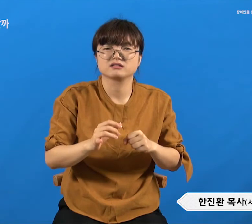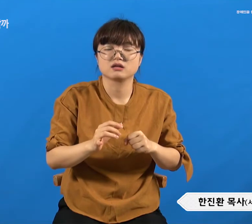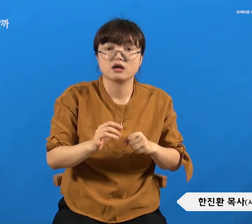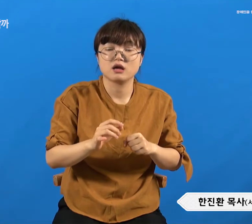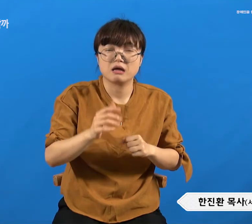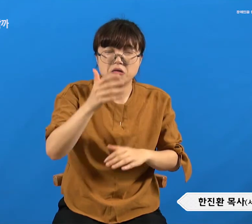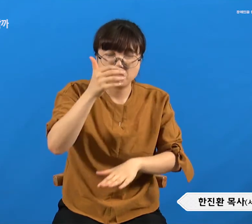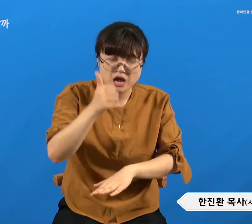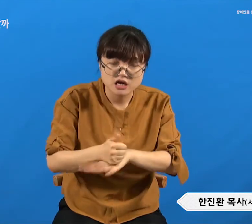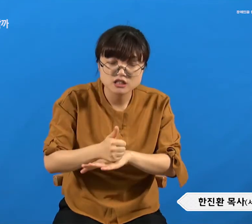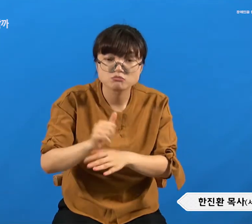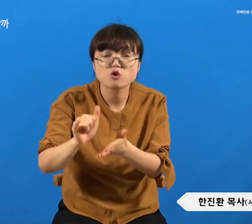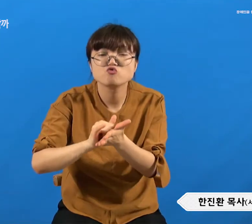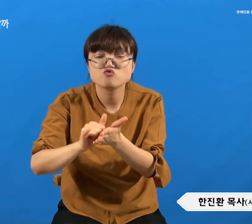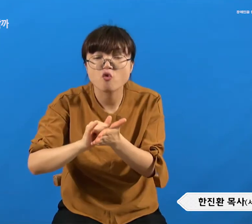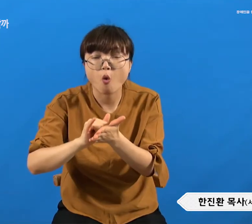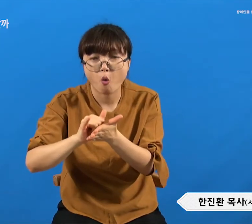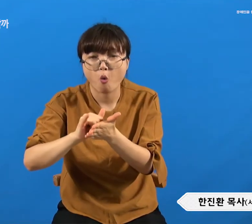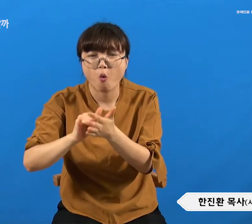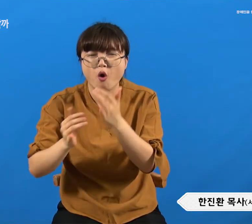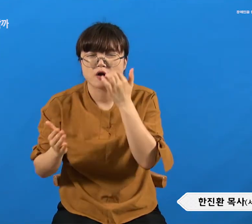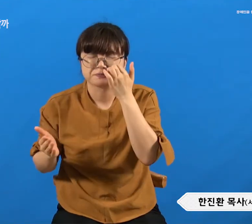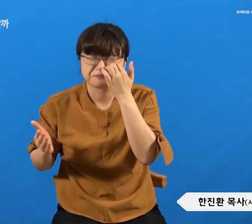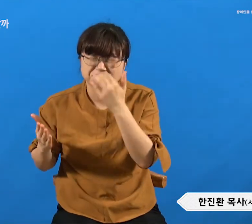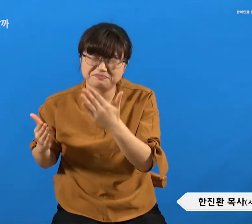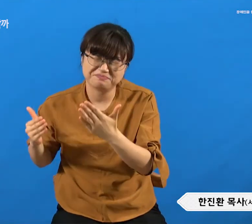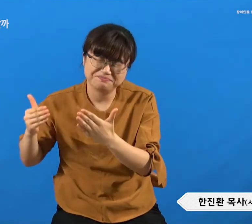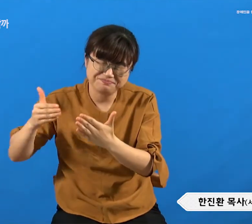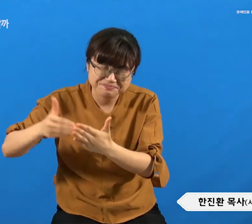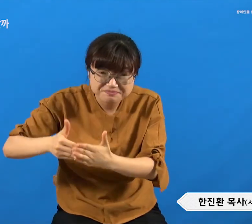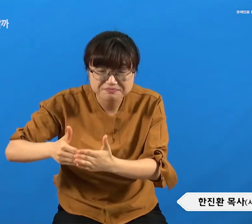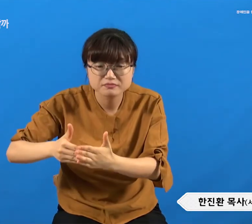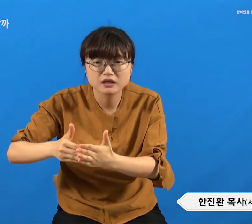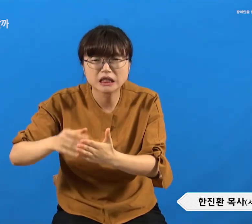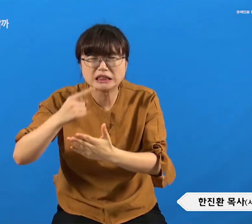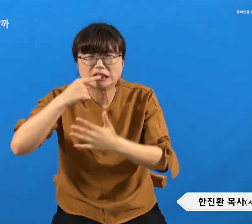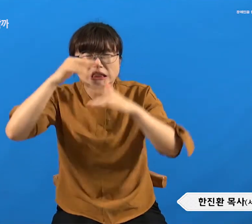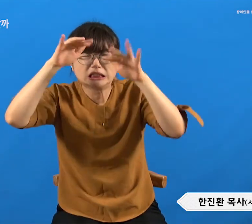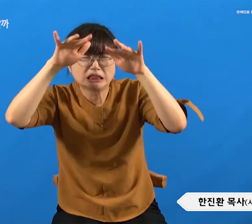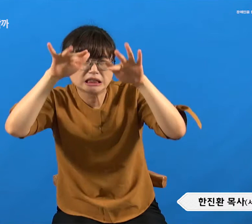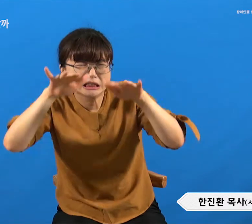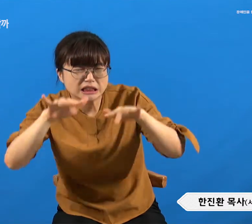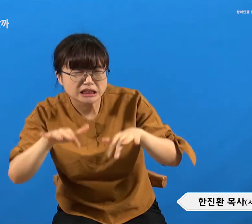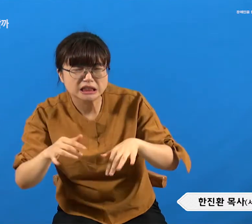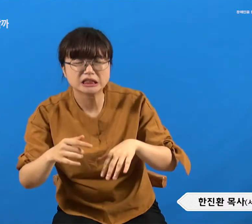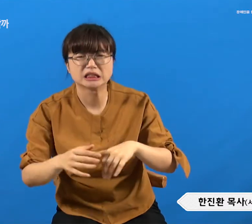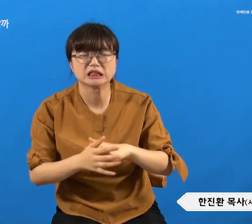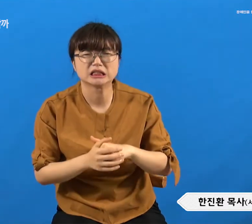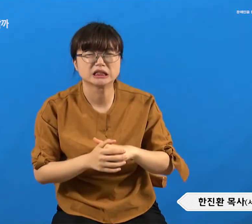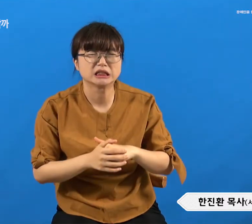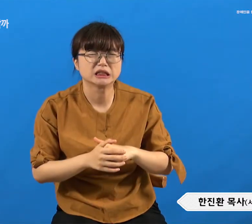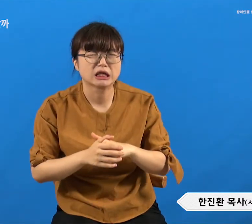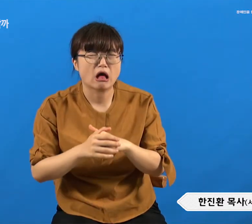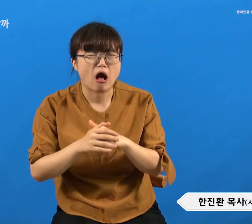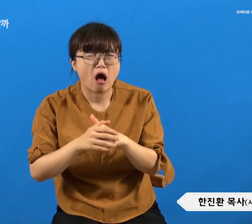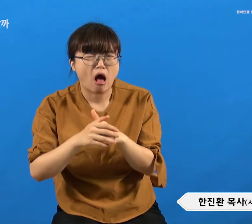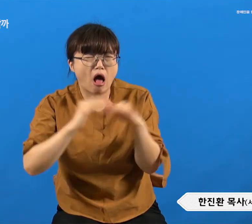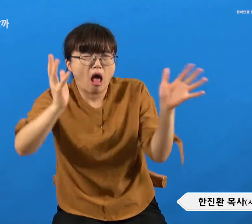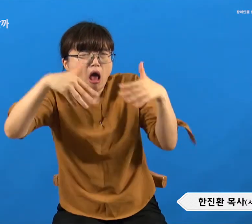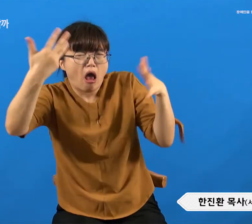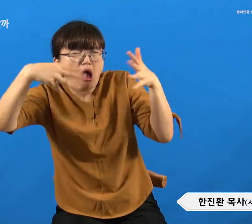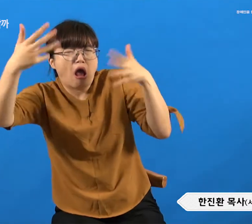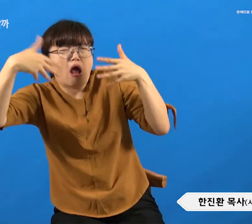마침내 뉴욕 JFK 공항에 도착했는데 눈과 진눈깨비가 섞여가지고